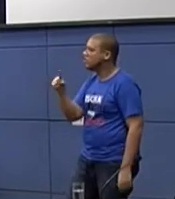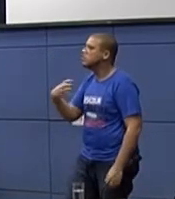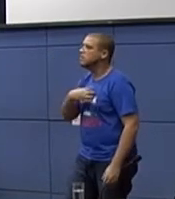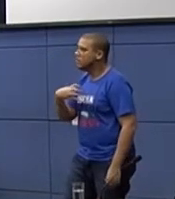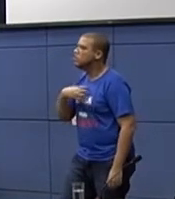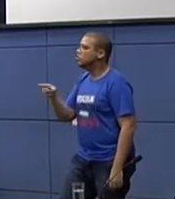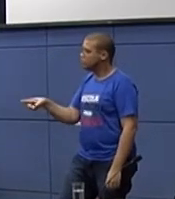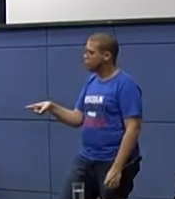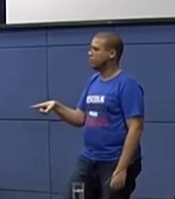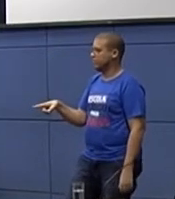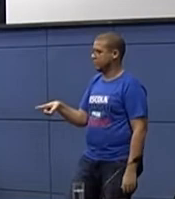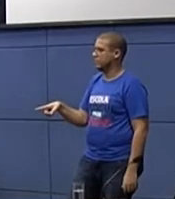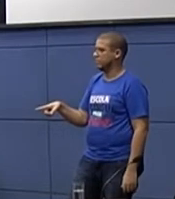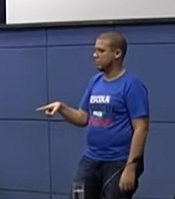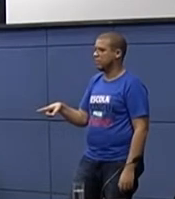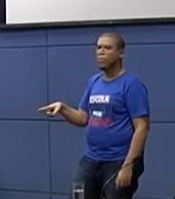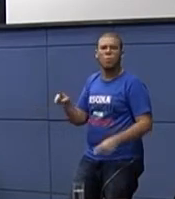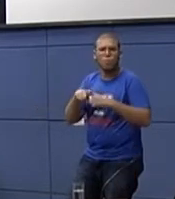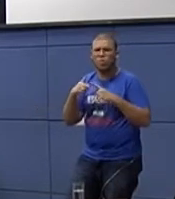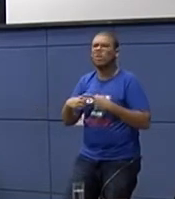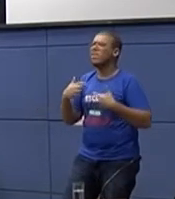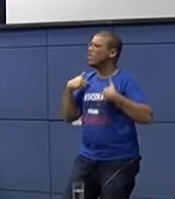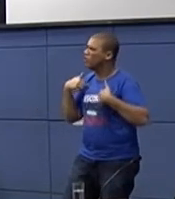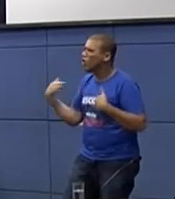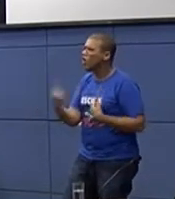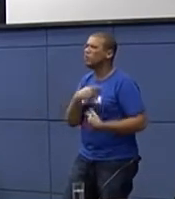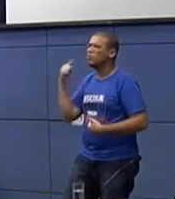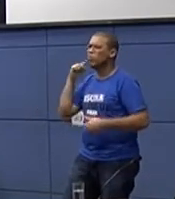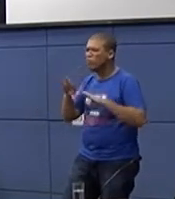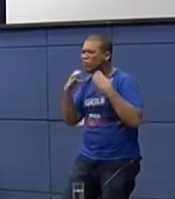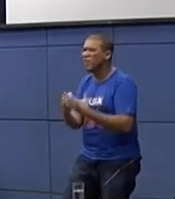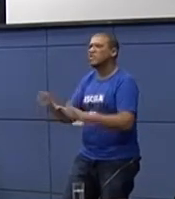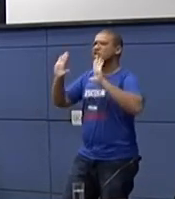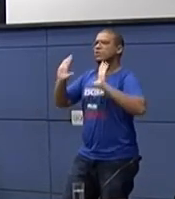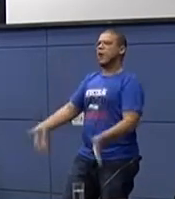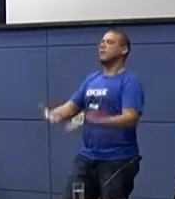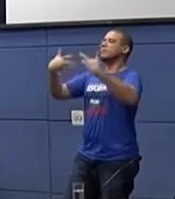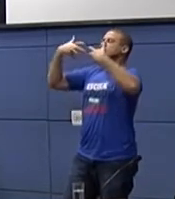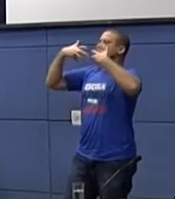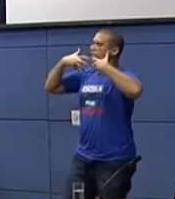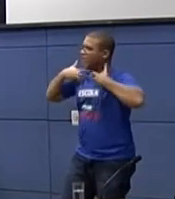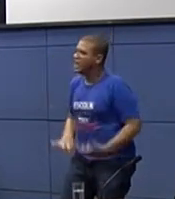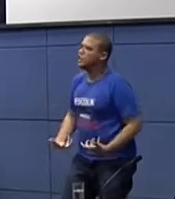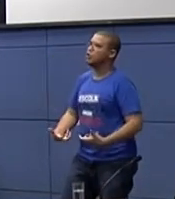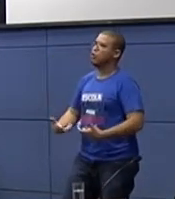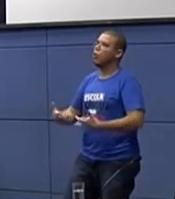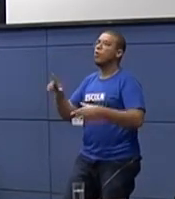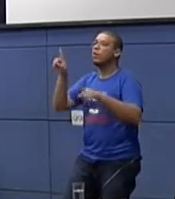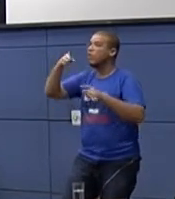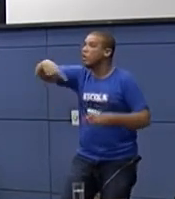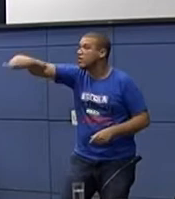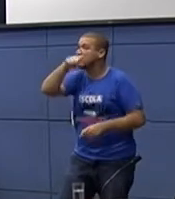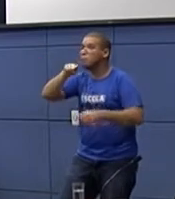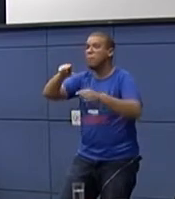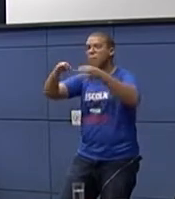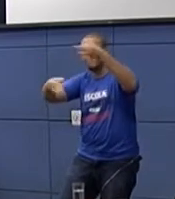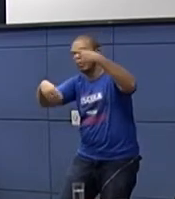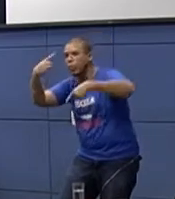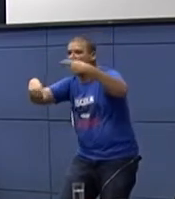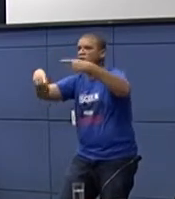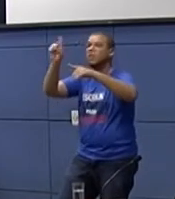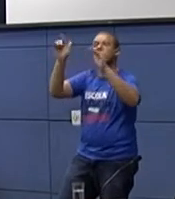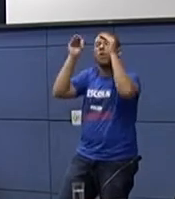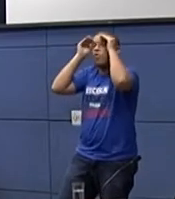explicar exatamente o que eles estão sentindo. Porque nós, surdos, da comunidade surdos, nós já estamos cansados. Nós